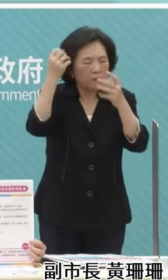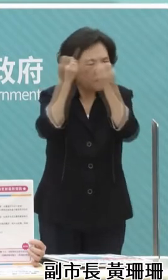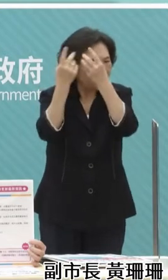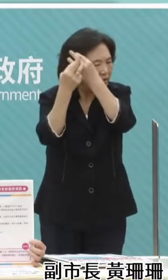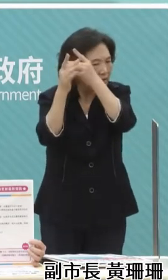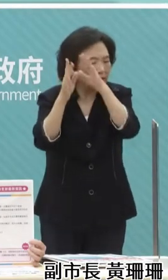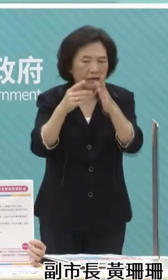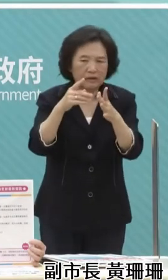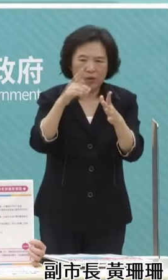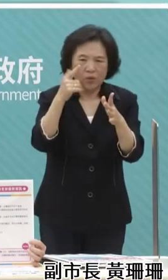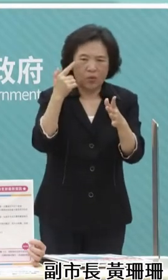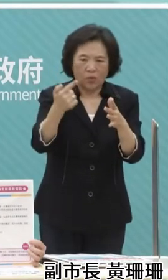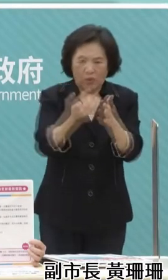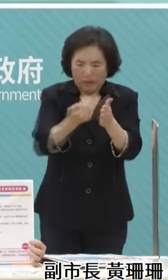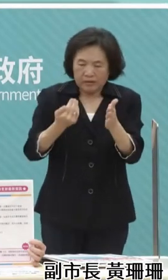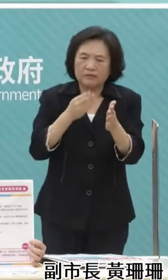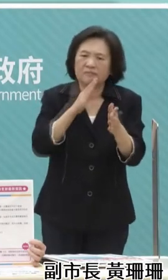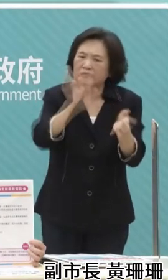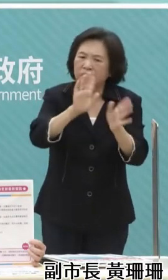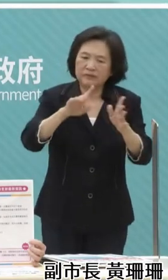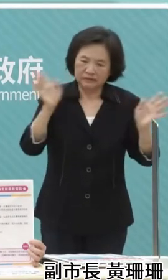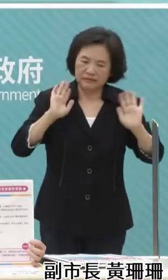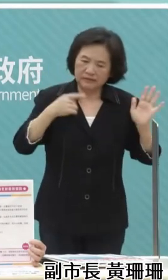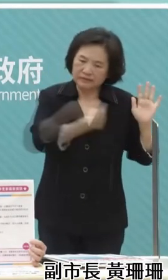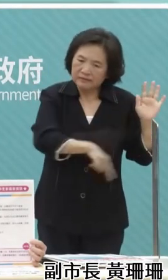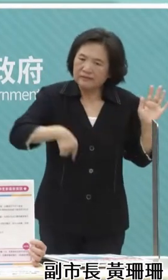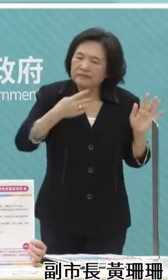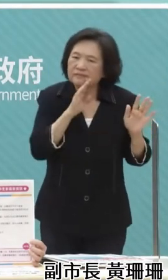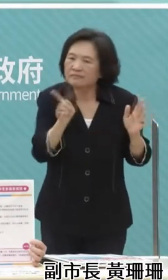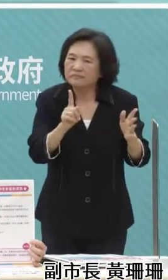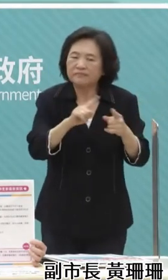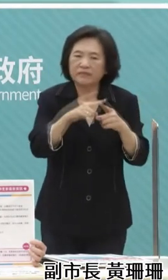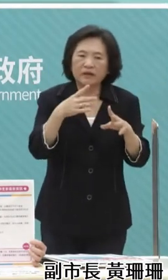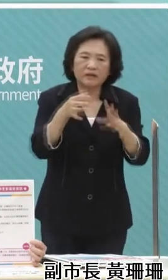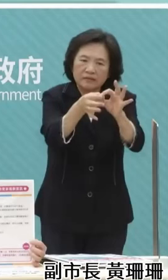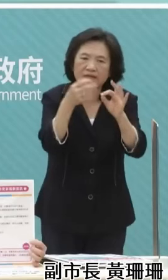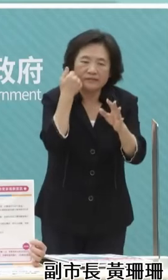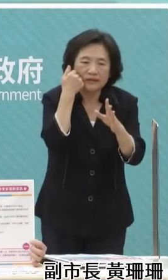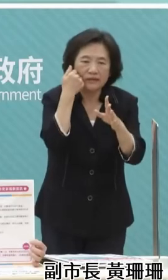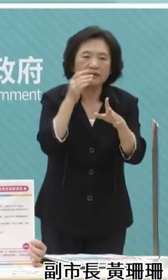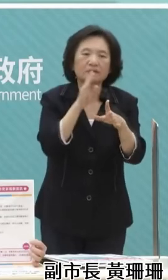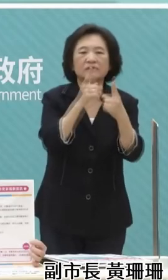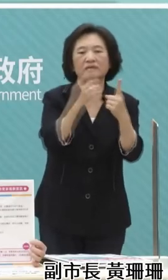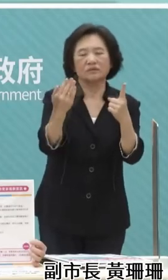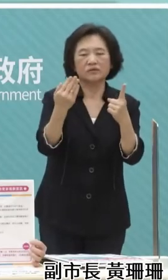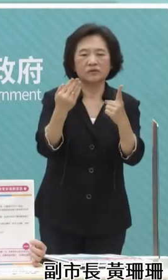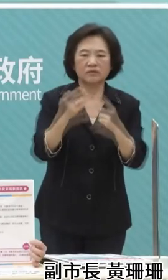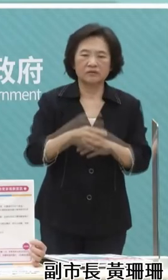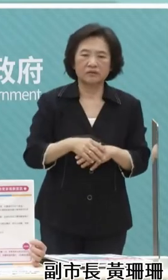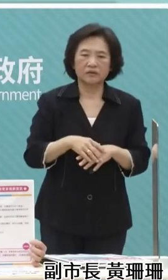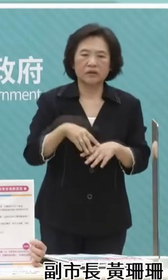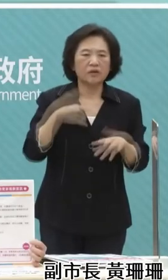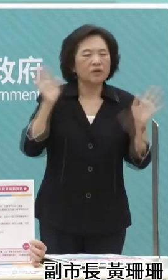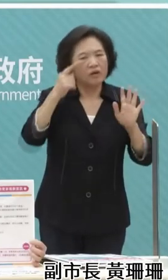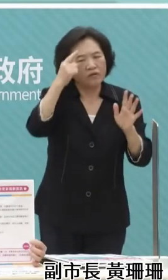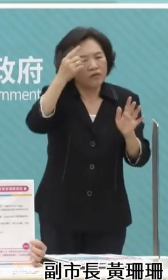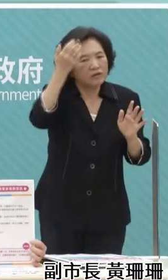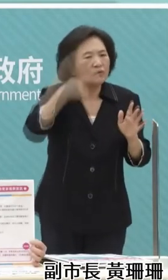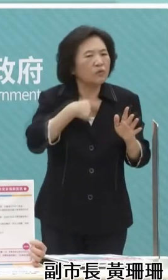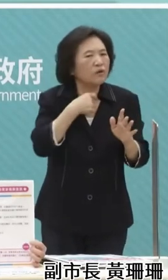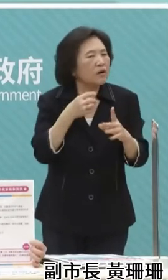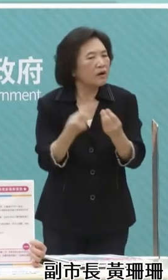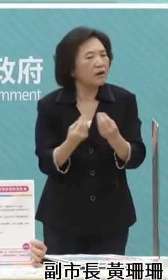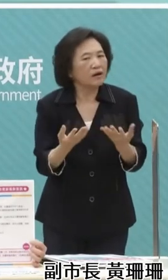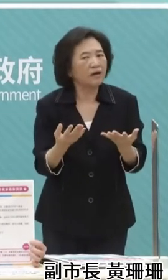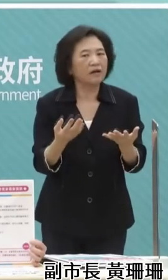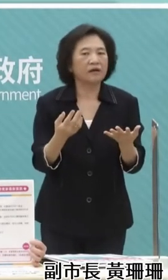症前驱的症状要联系119，很多家长都还想说哎，他只是发烧，我要不要做什么事，那紧急的